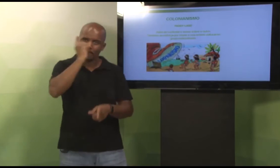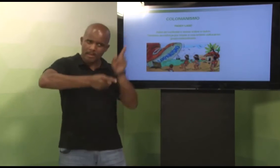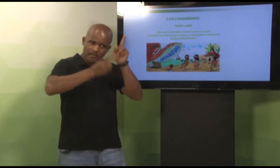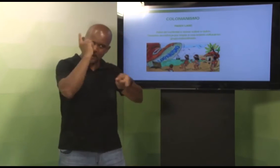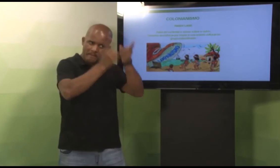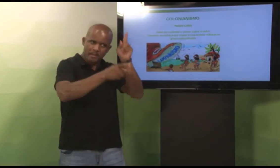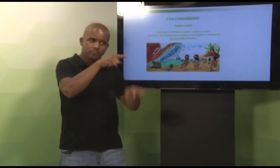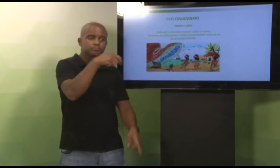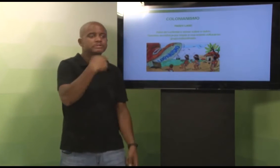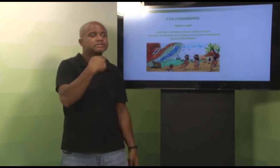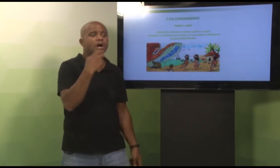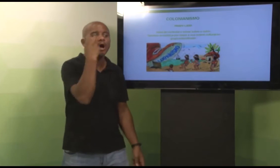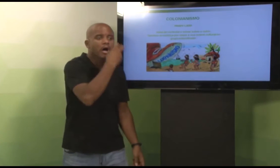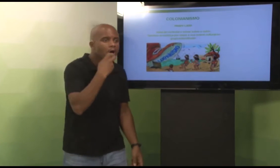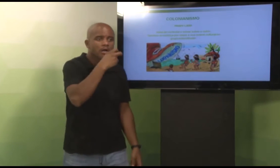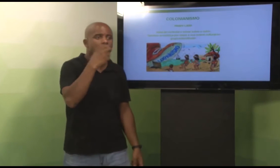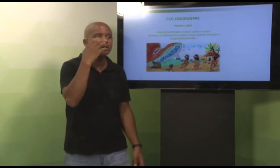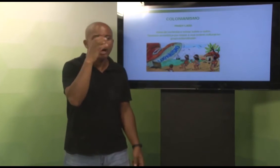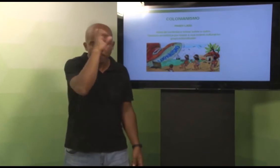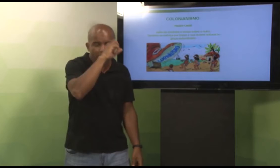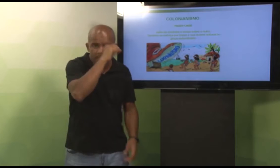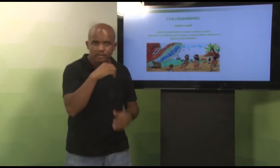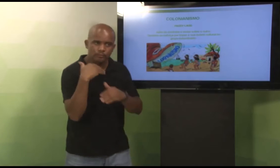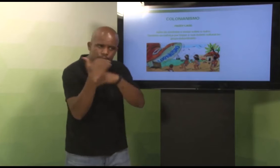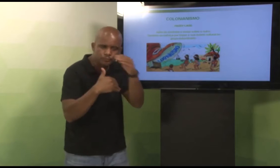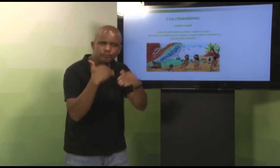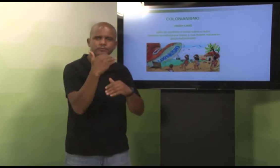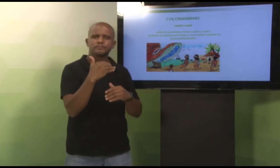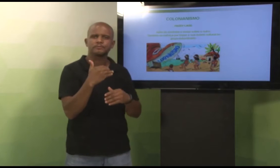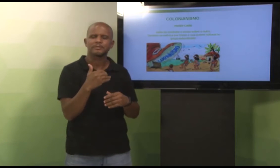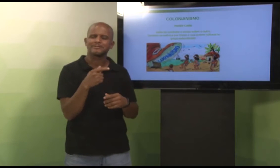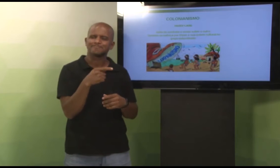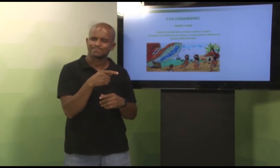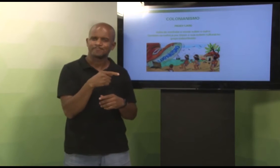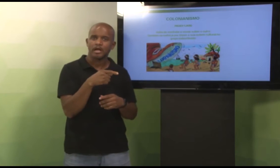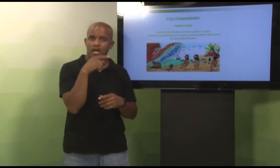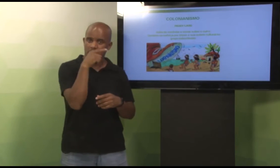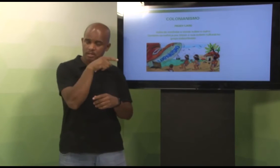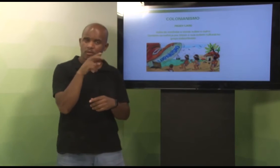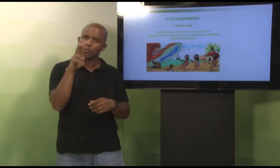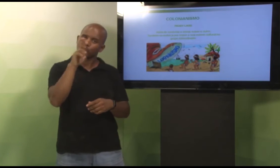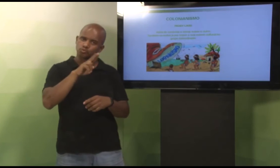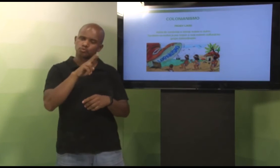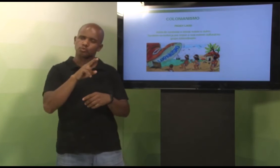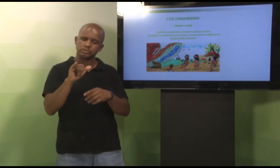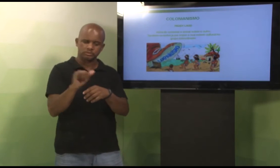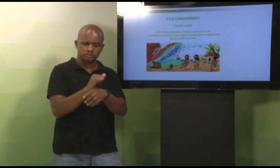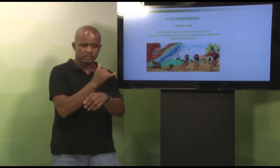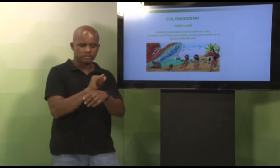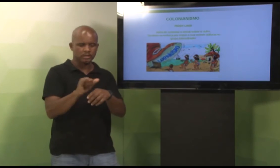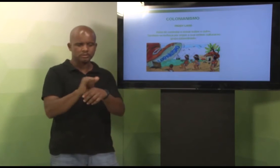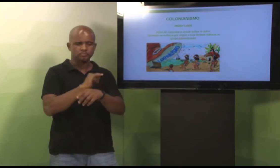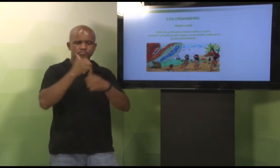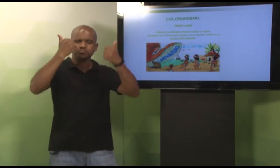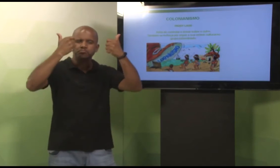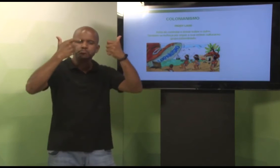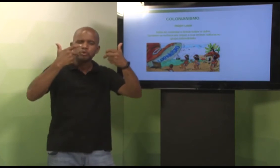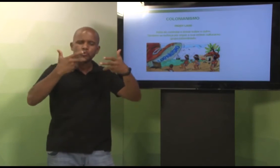ao analisar essa postura dos ouvintes, percebeu que não faziam com que os surdos